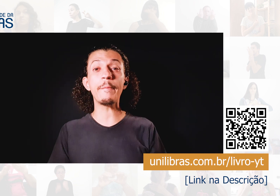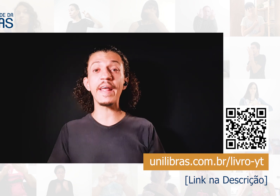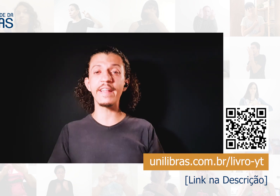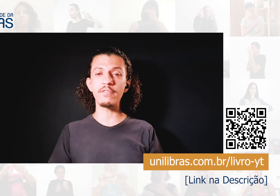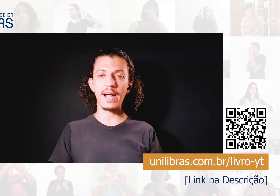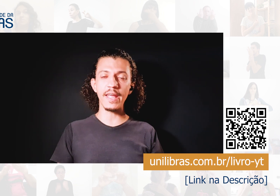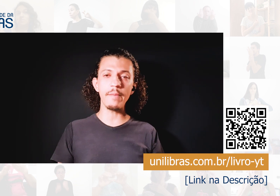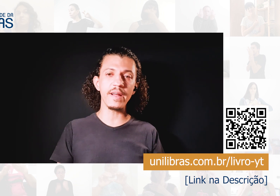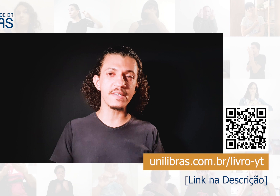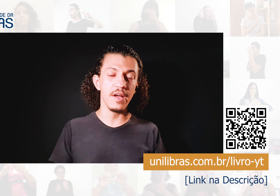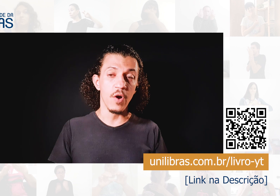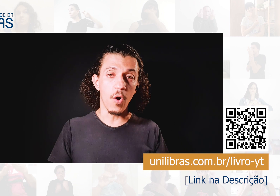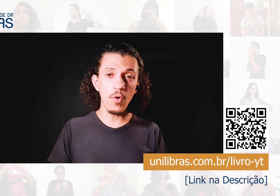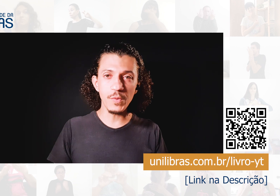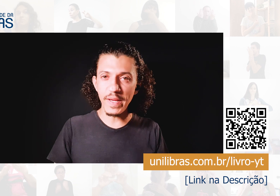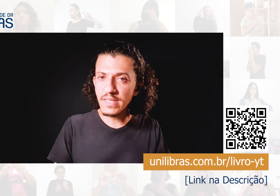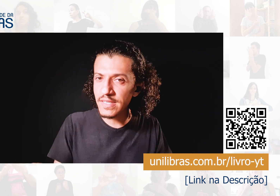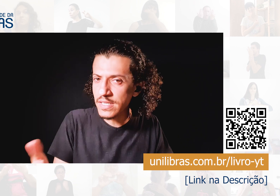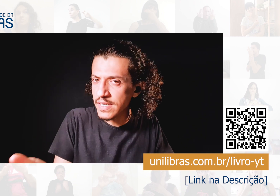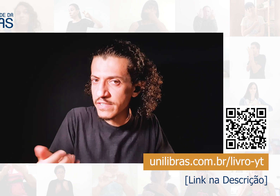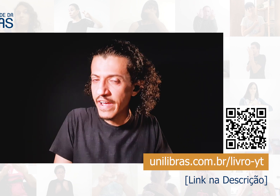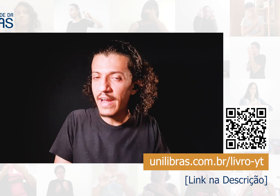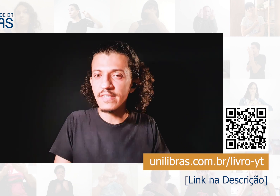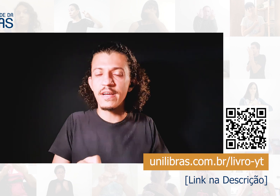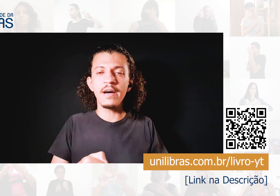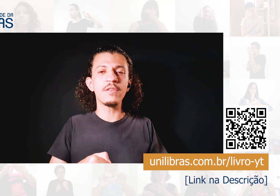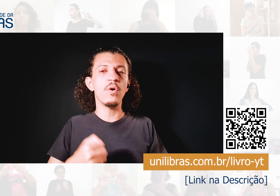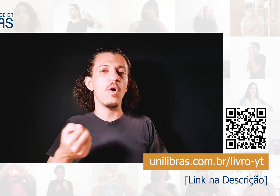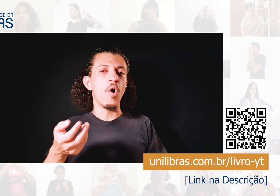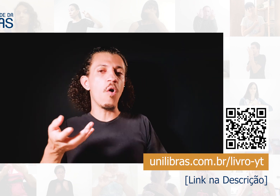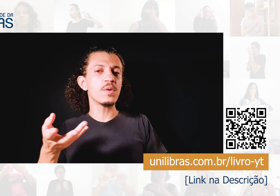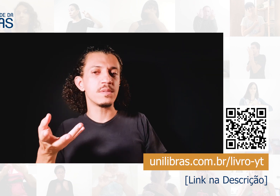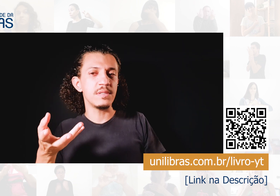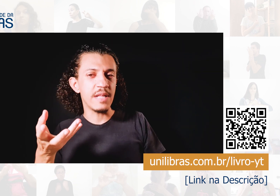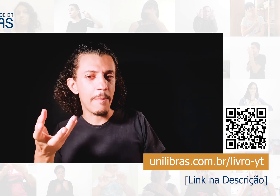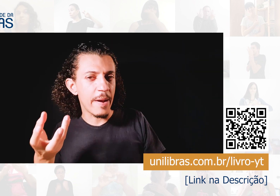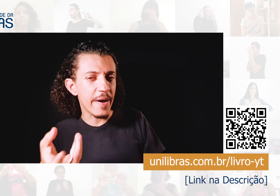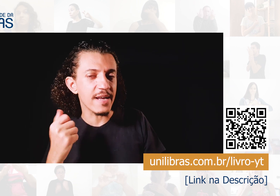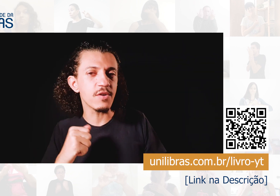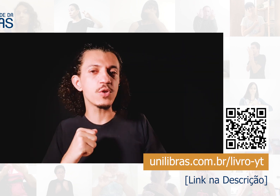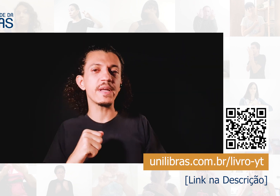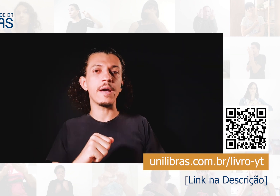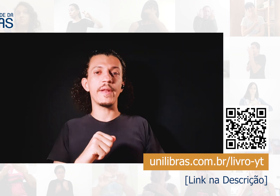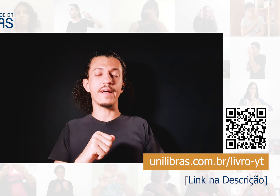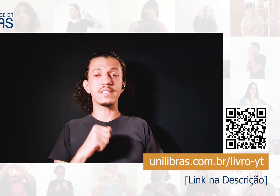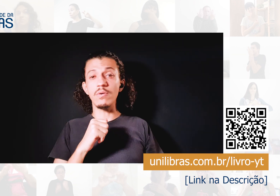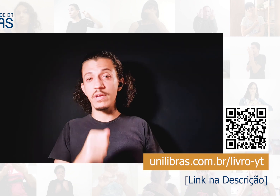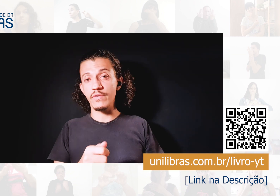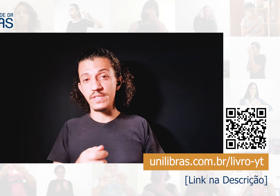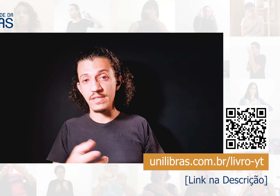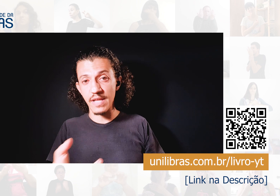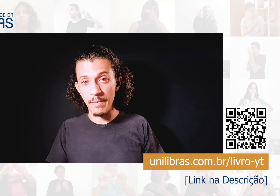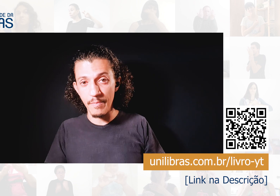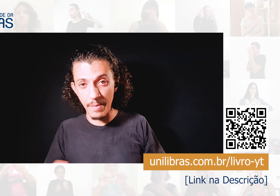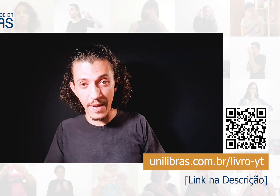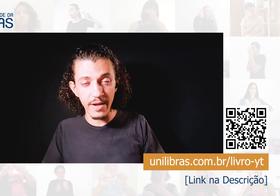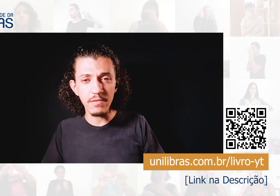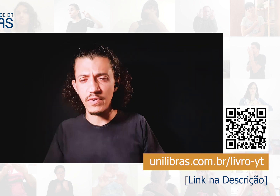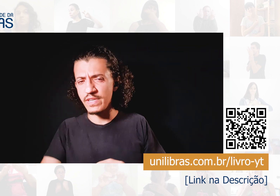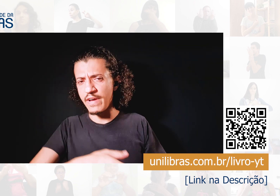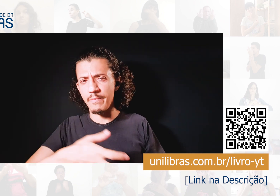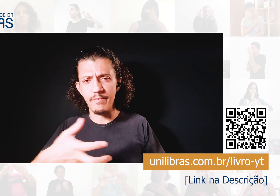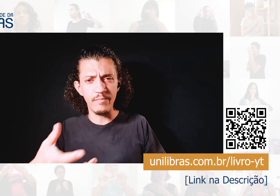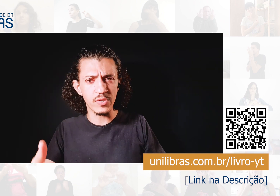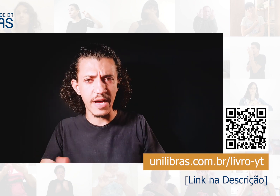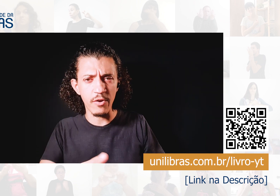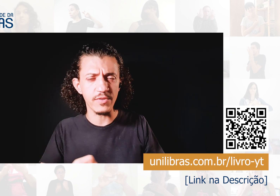que você estiver aprendendo da Libras, ou de pesquisas que você estiver realizando, ou na preparação de uma interpretação que você está preparando,